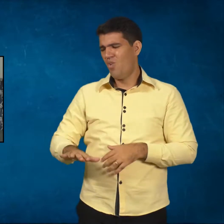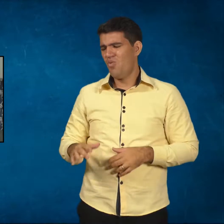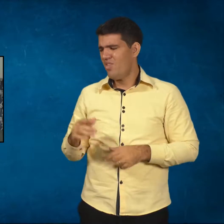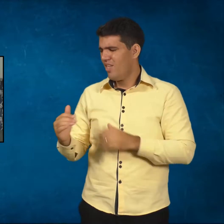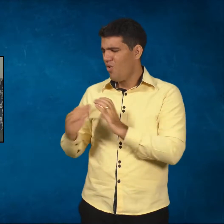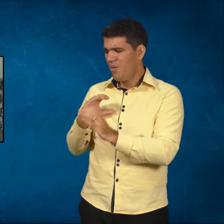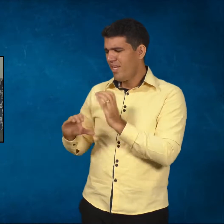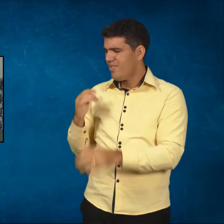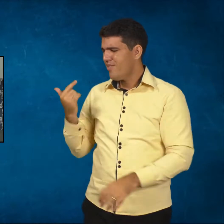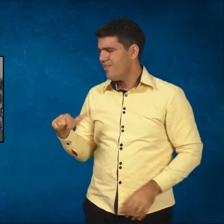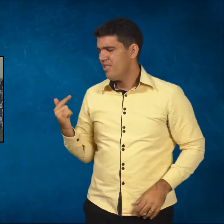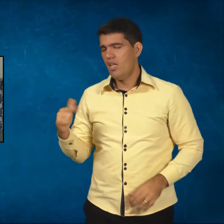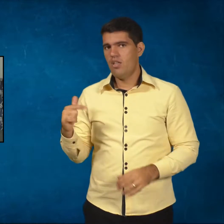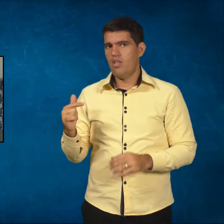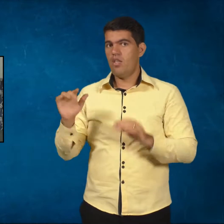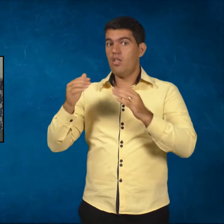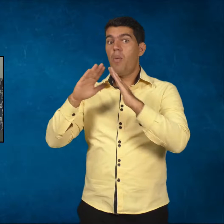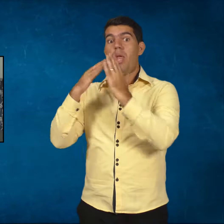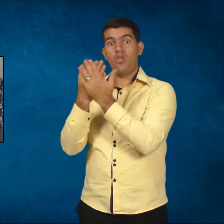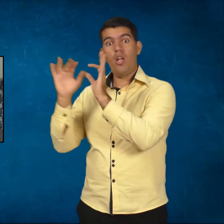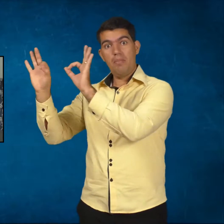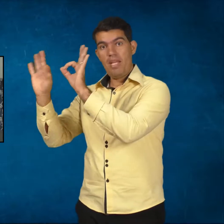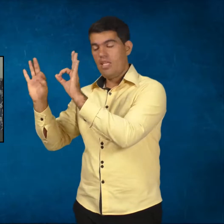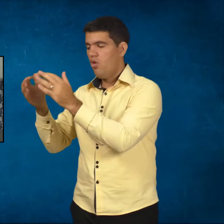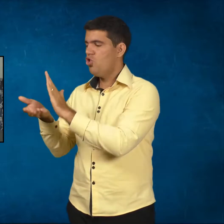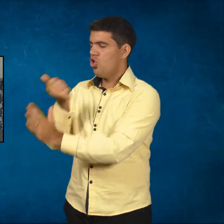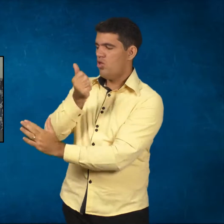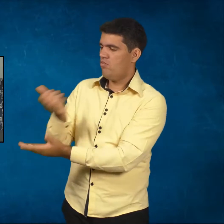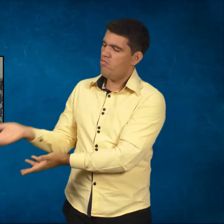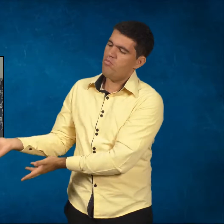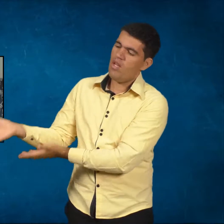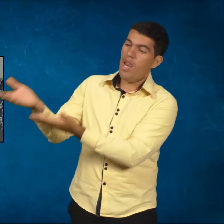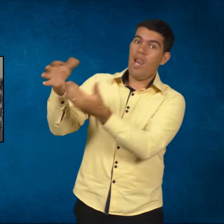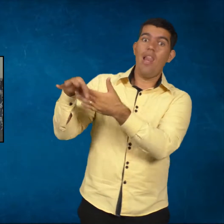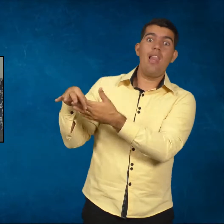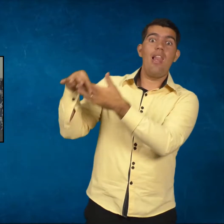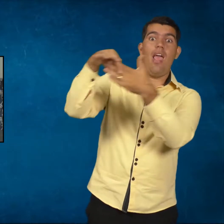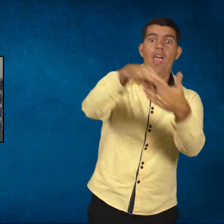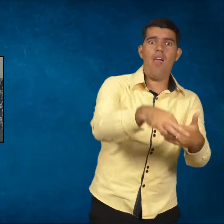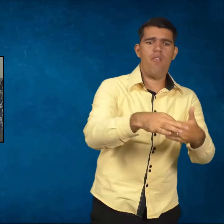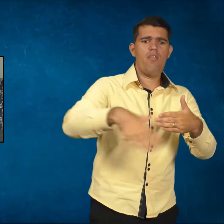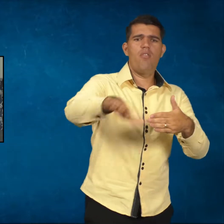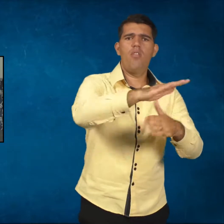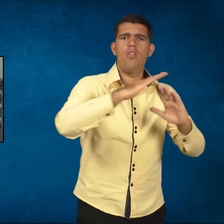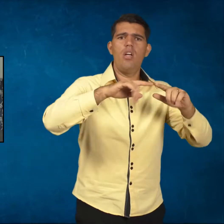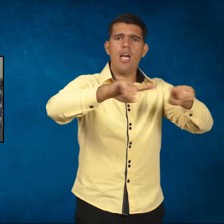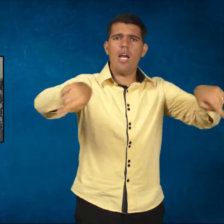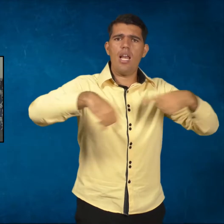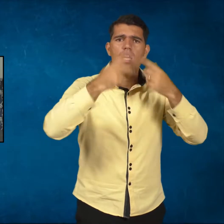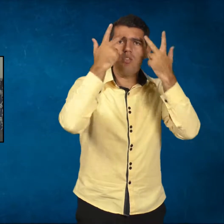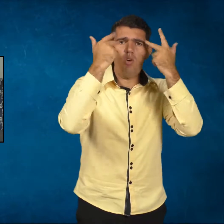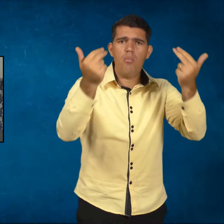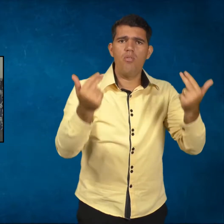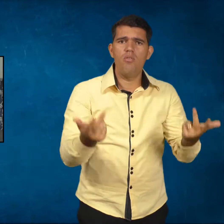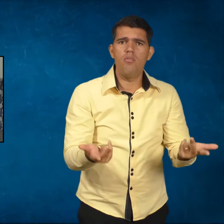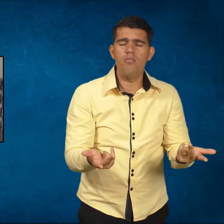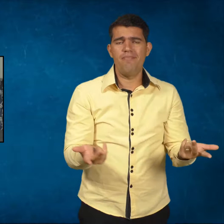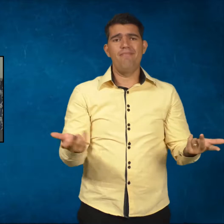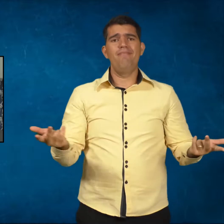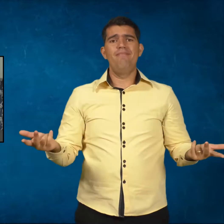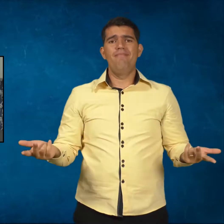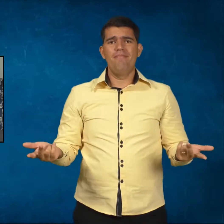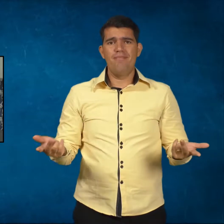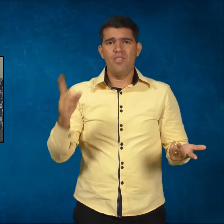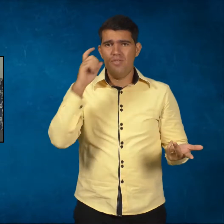escola especial, por exemplo, e coloco numa classe comum. Ele tem que ser matriculado na faixa etária dele. Então, ele não vai lá